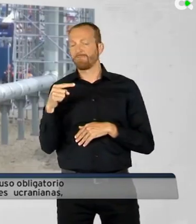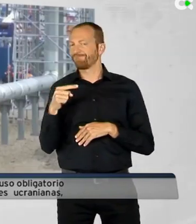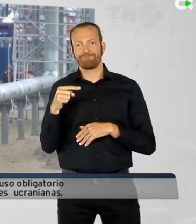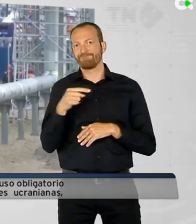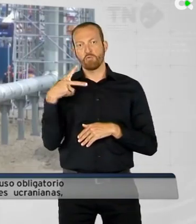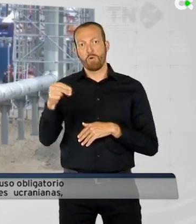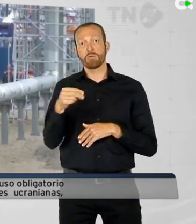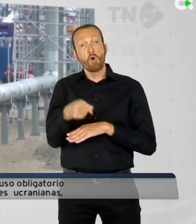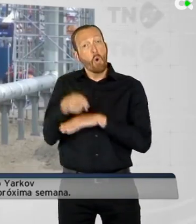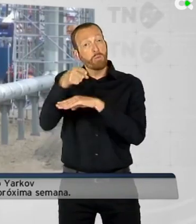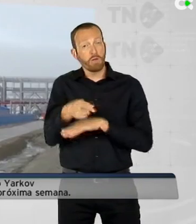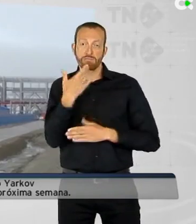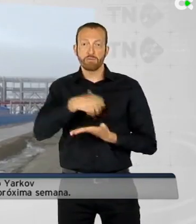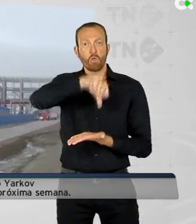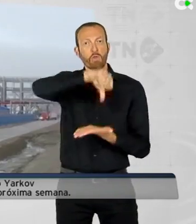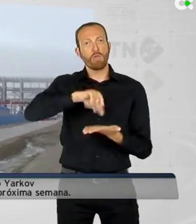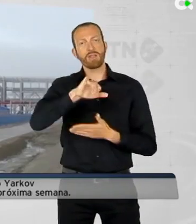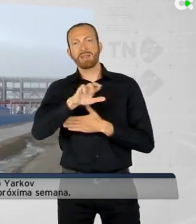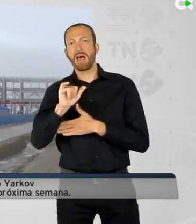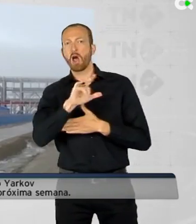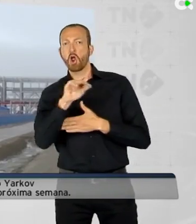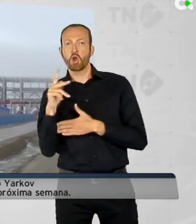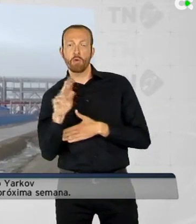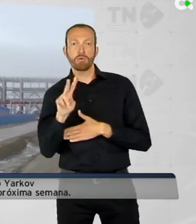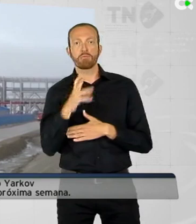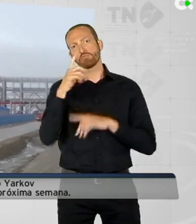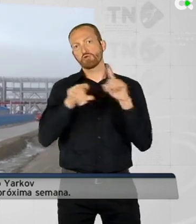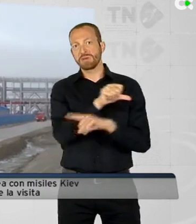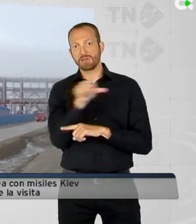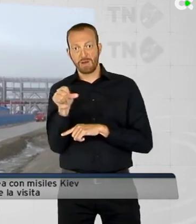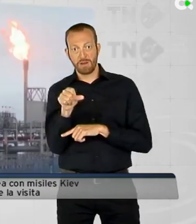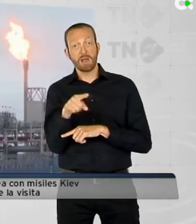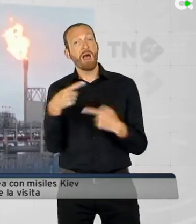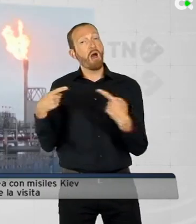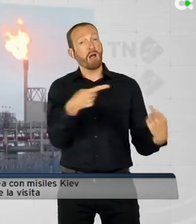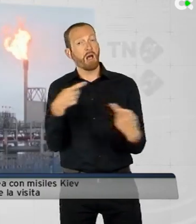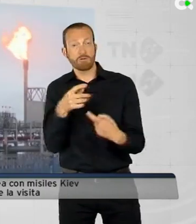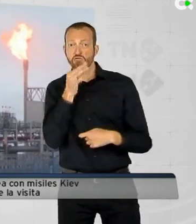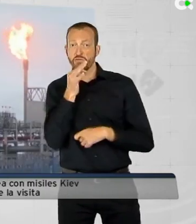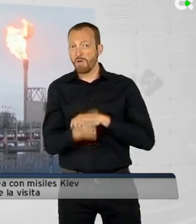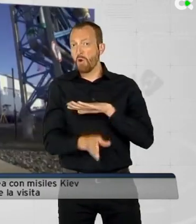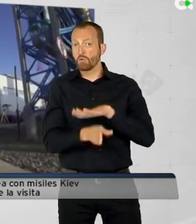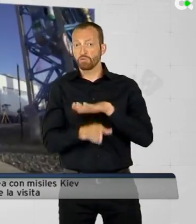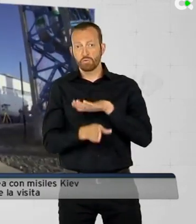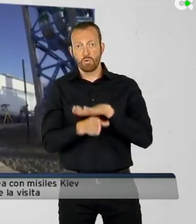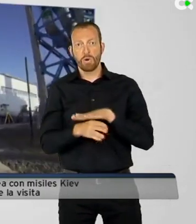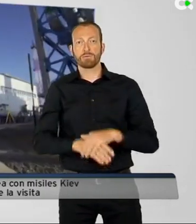en localidades ucranianas como Kharkov a partir de la próxima semana. La contienda continúa.